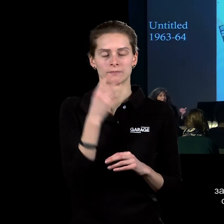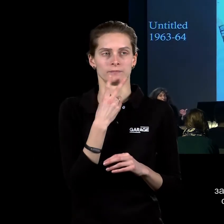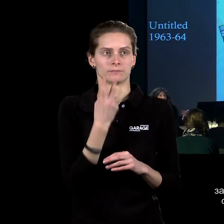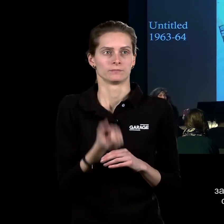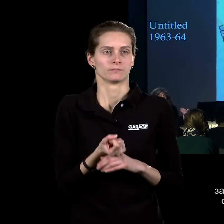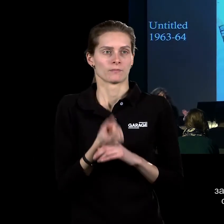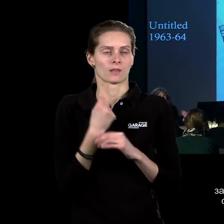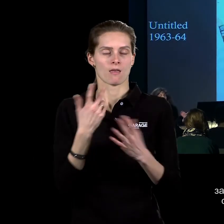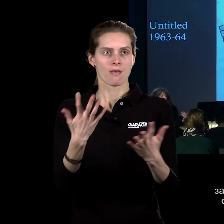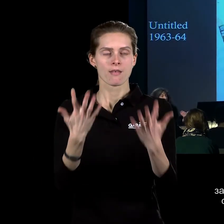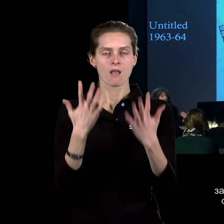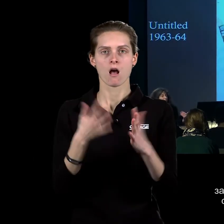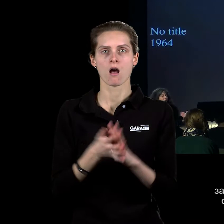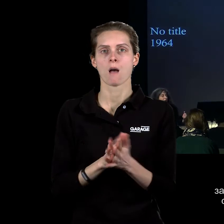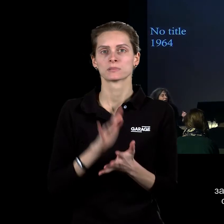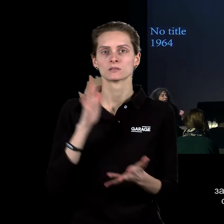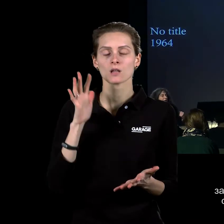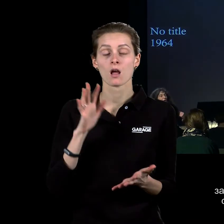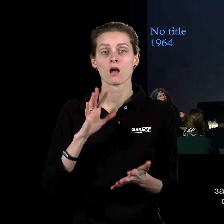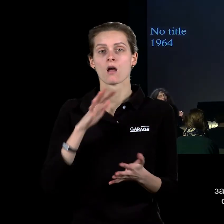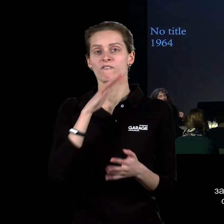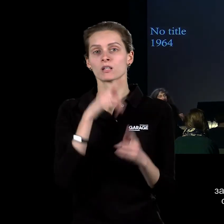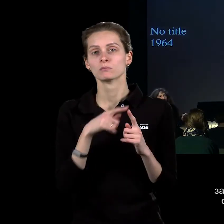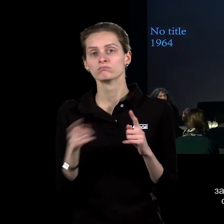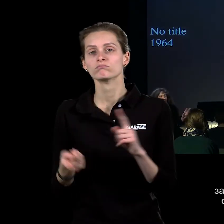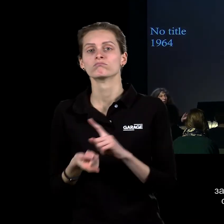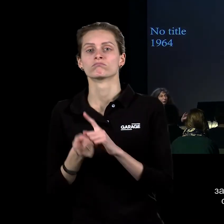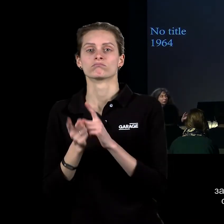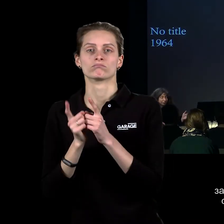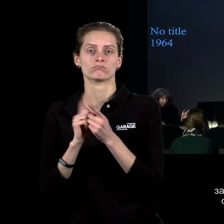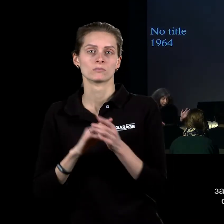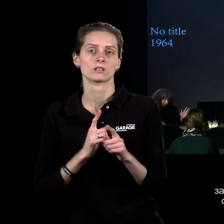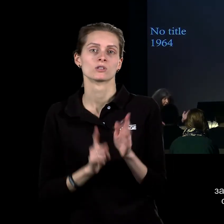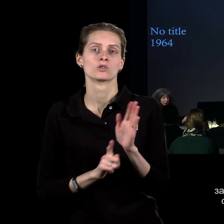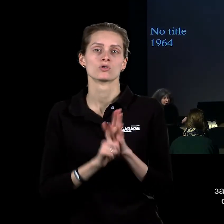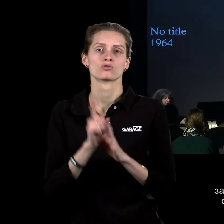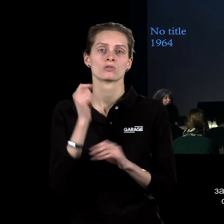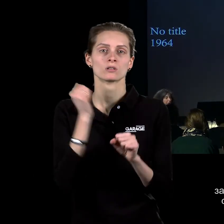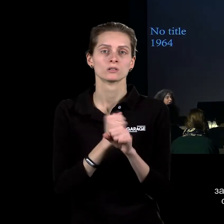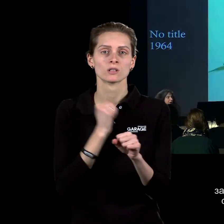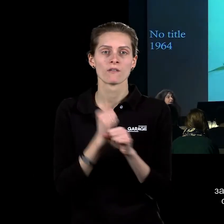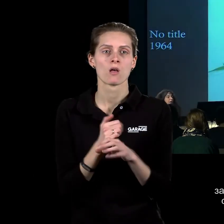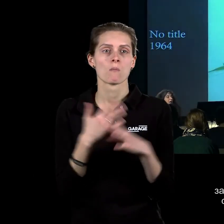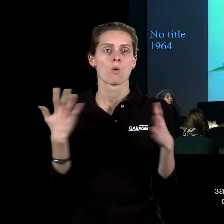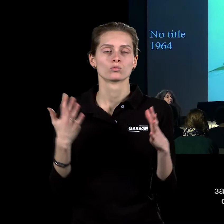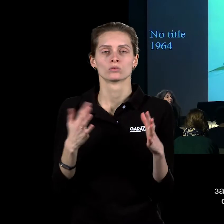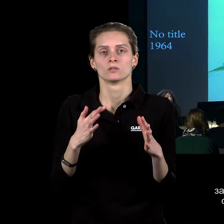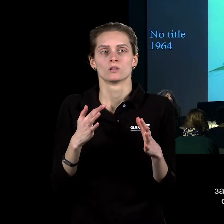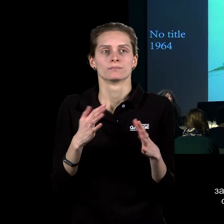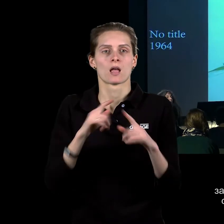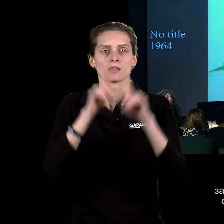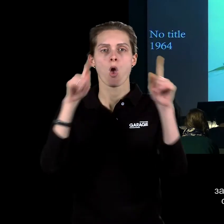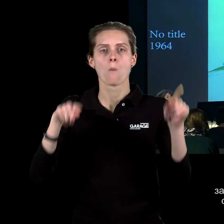потом опять, эта эстетика резко меняется, и она начинает создавать такие более геометрические абстракции.